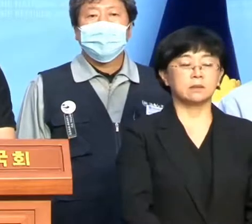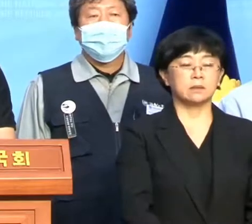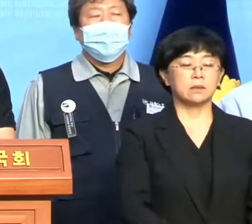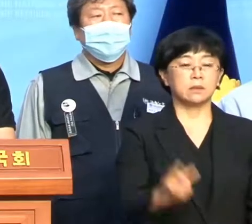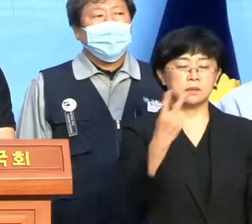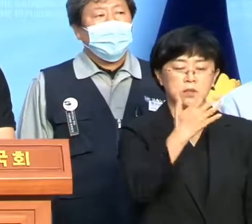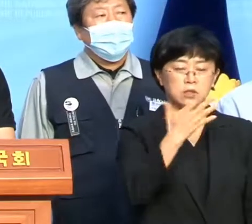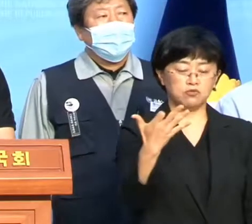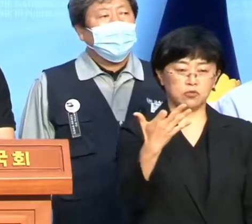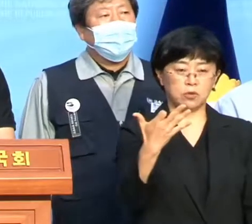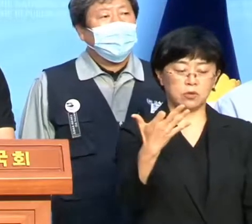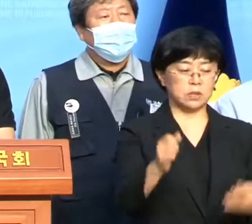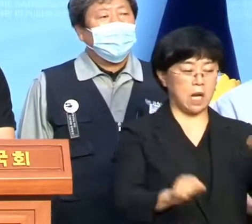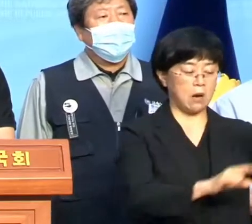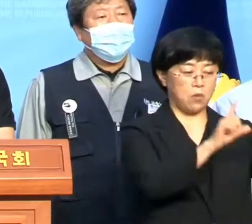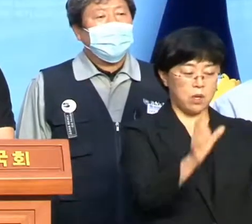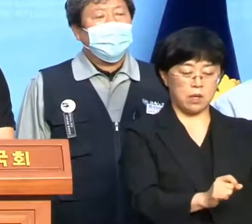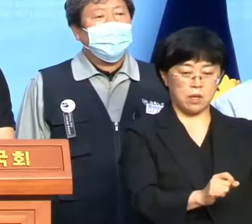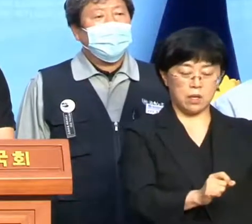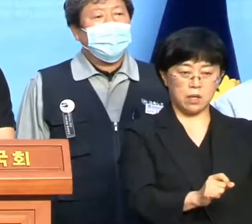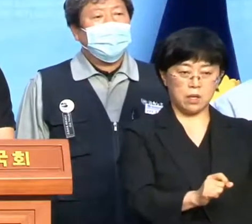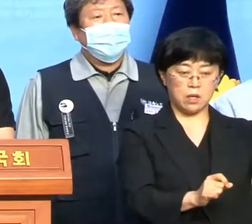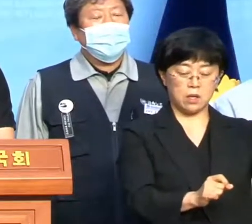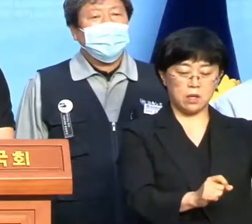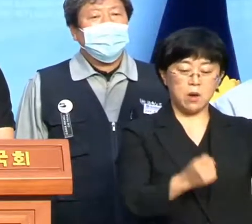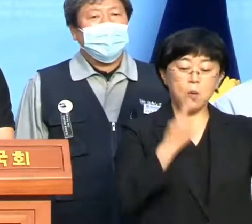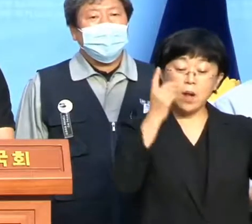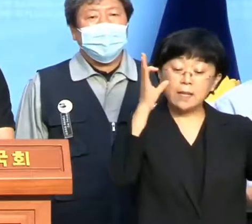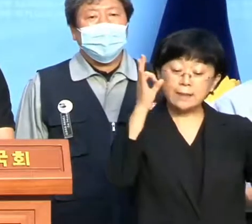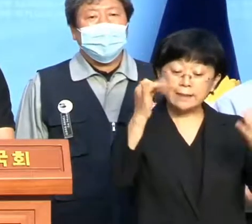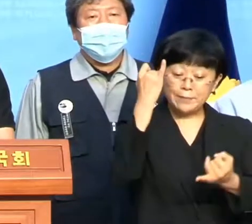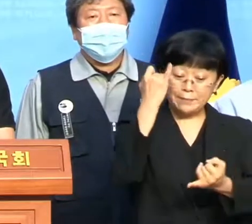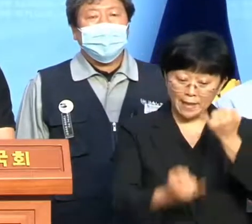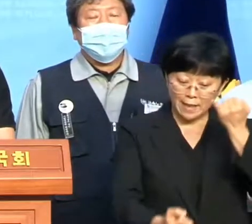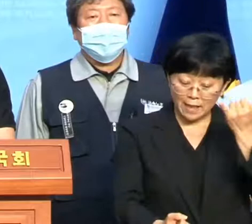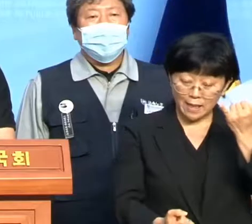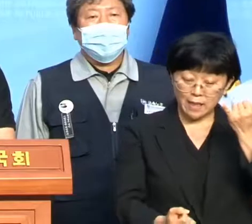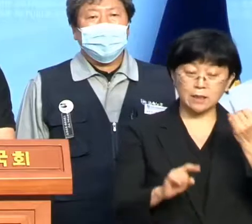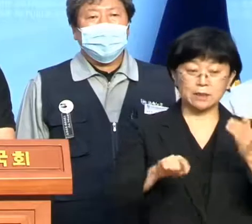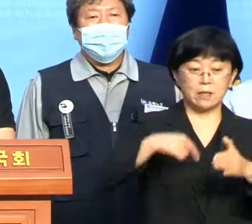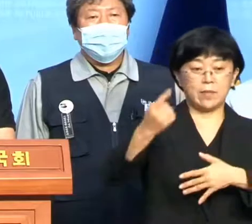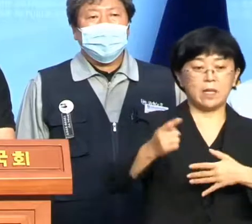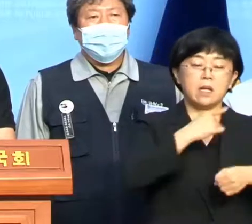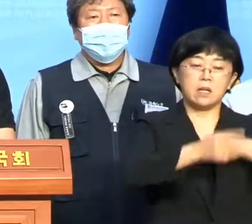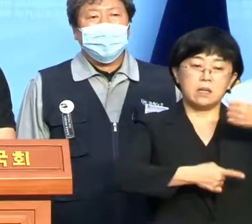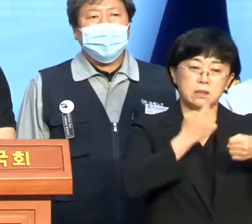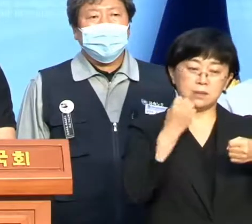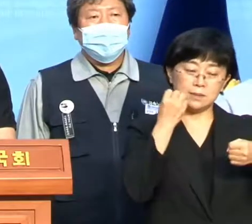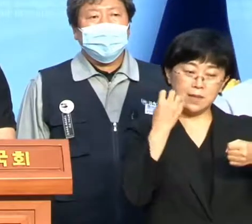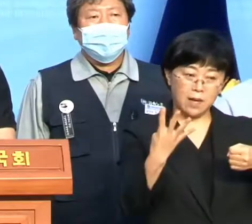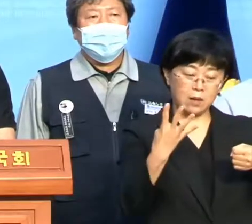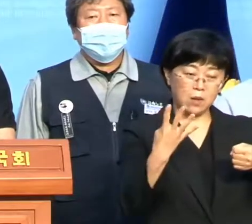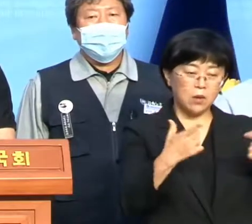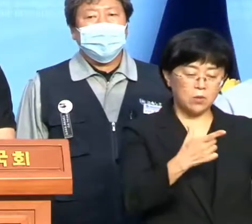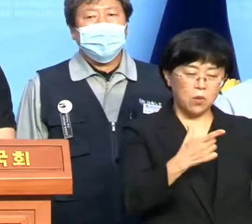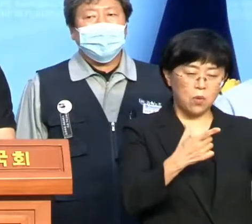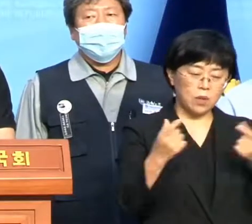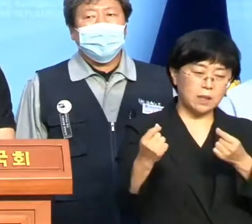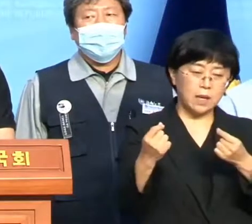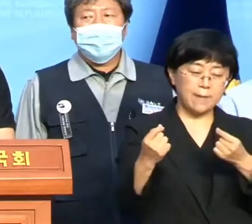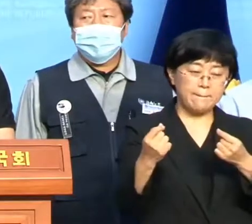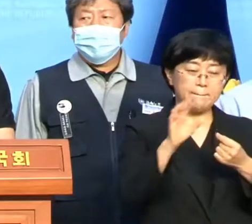2019 년 4 월 임금 전액 채울 사퇴 이유 1년 4개월 동안 동일한 일이